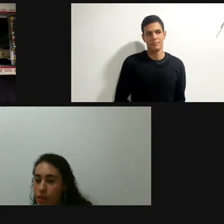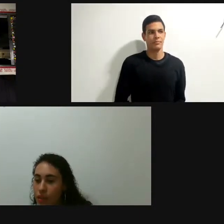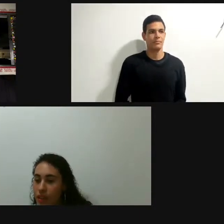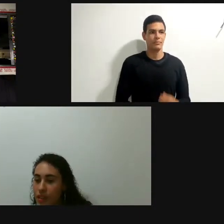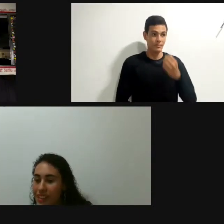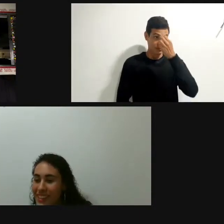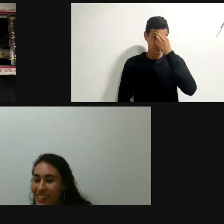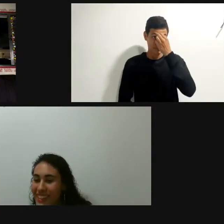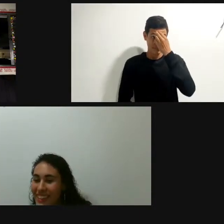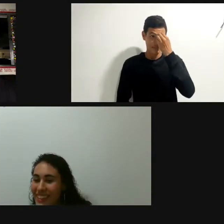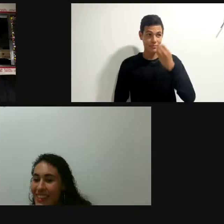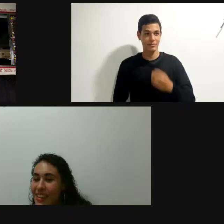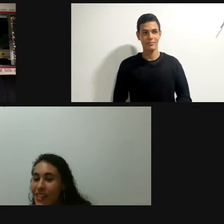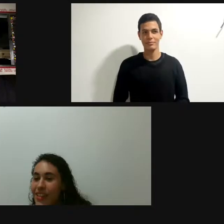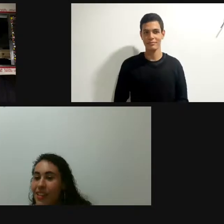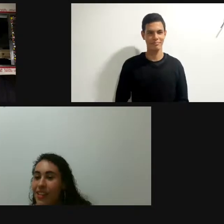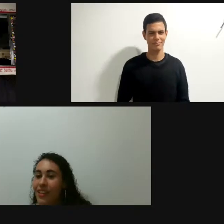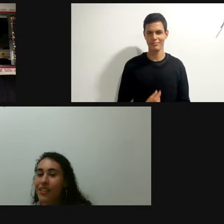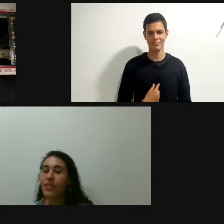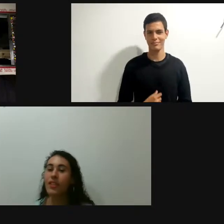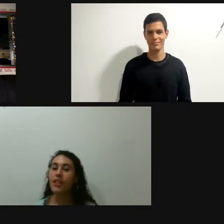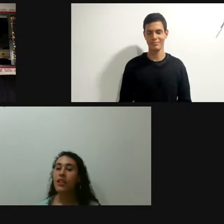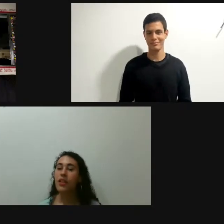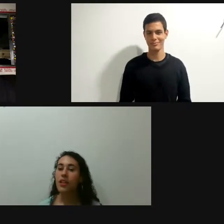Deixa eu ver.